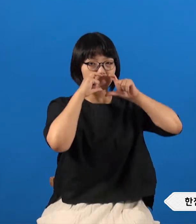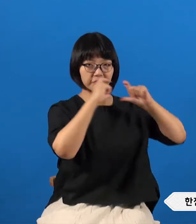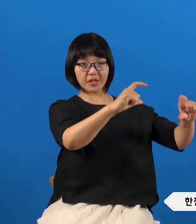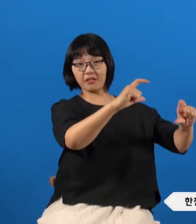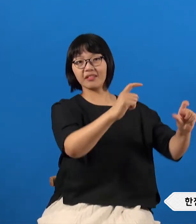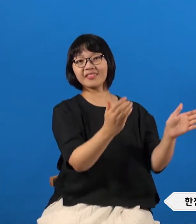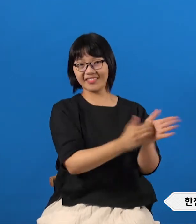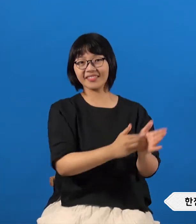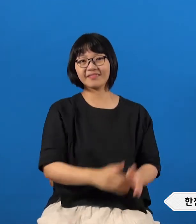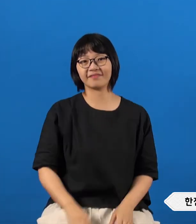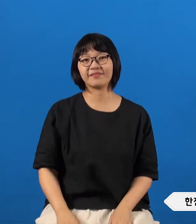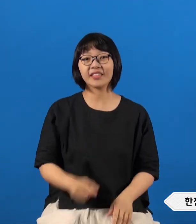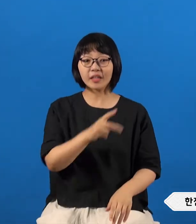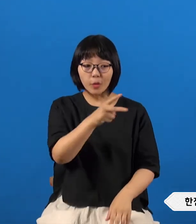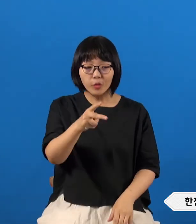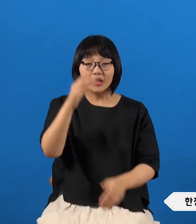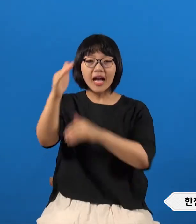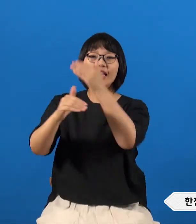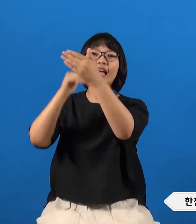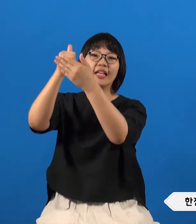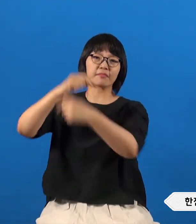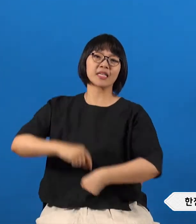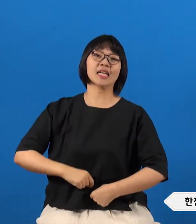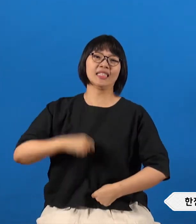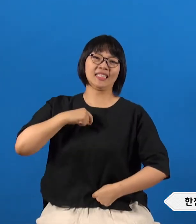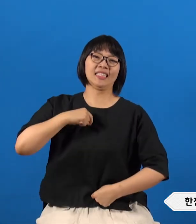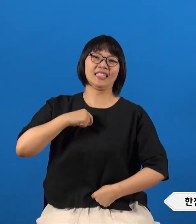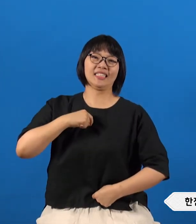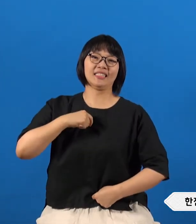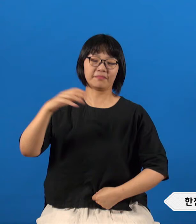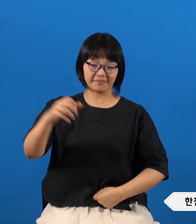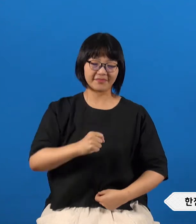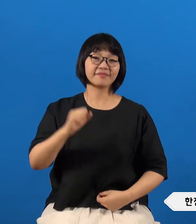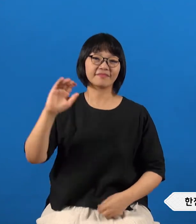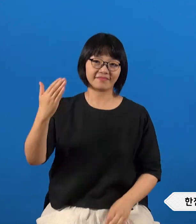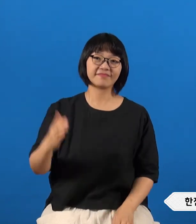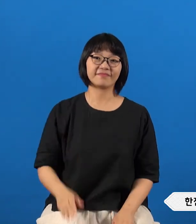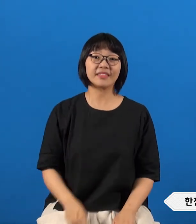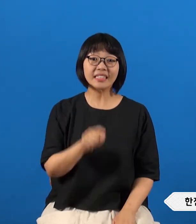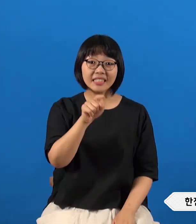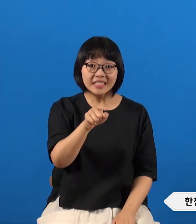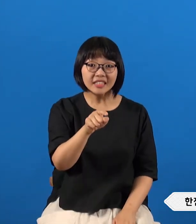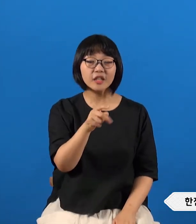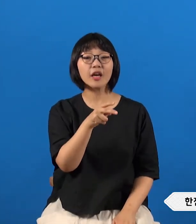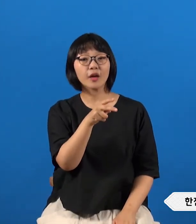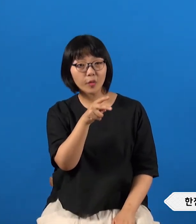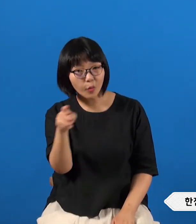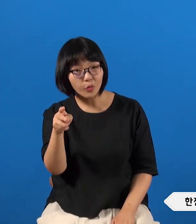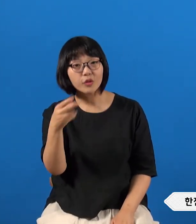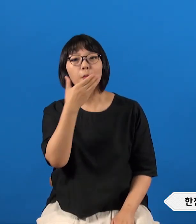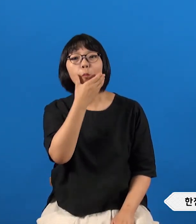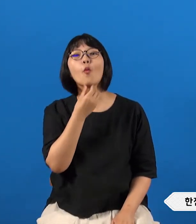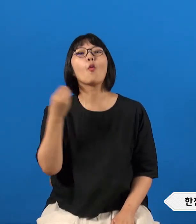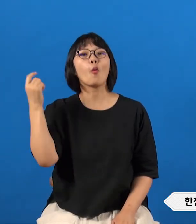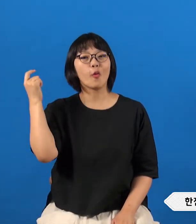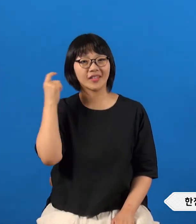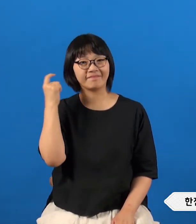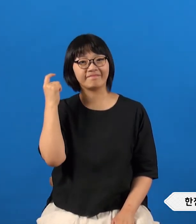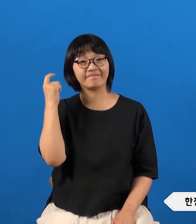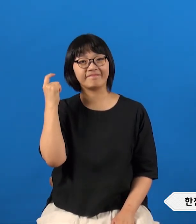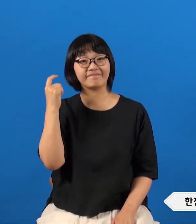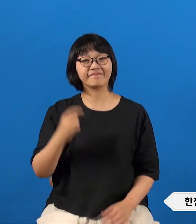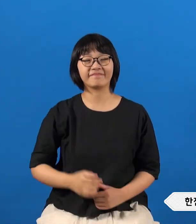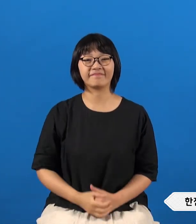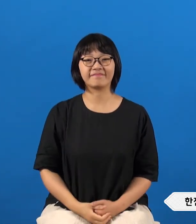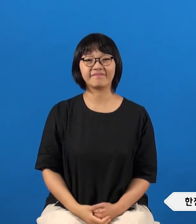것, 그 하나님의 의가 우리에게 주어진 것이죠. 그것이 그 복된 소식, 최고로